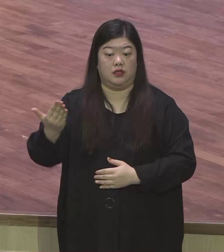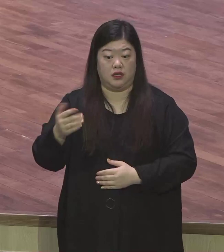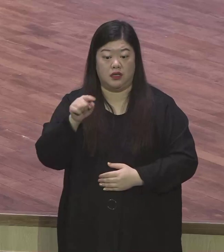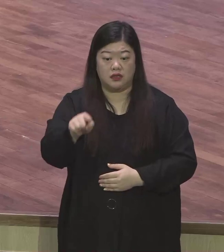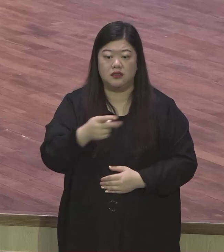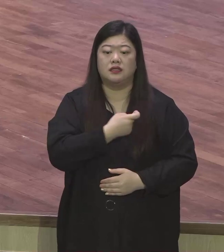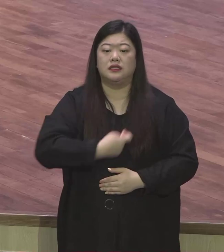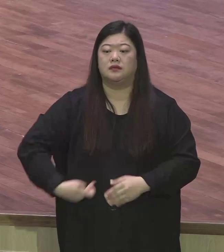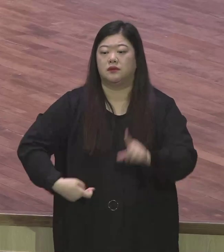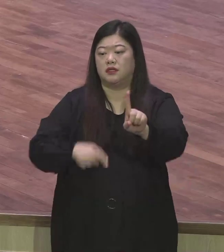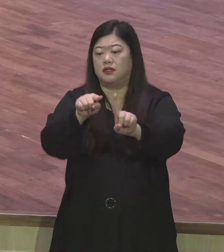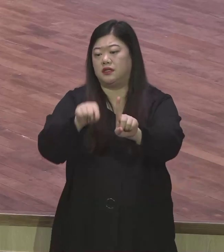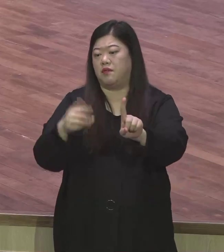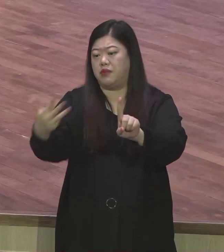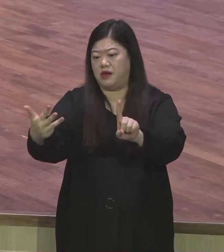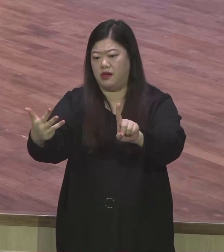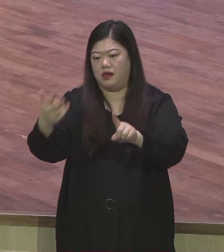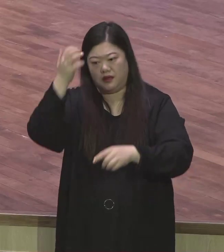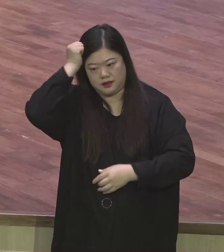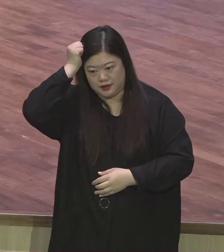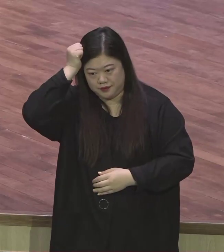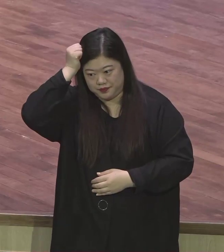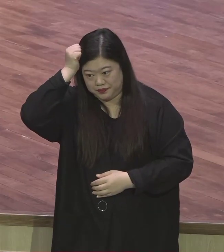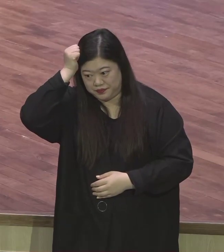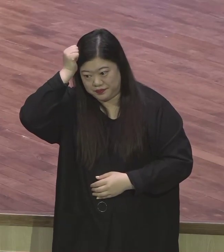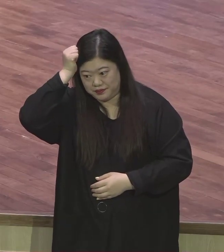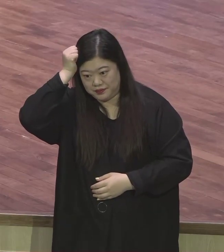말씀이 바로 우리에게 주신 영광스러운 사명입니다.